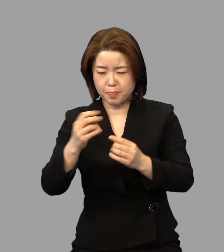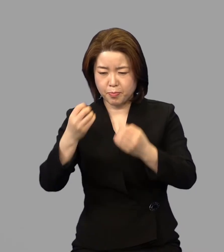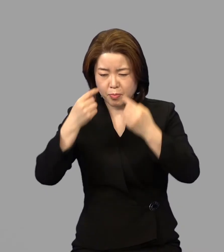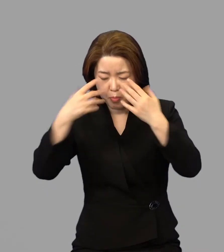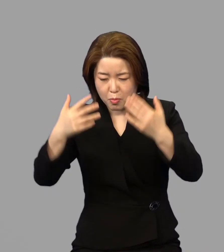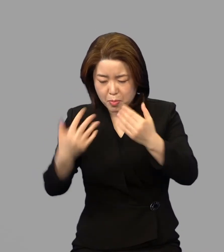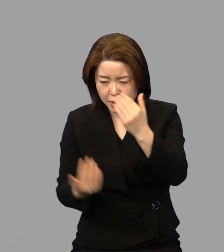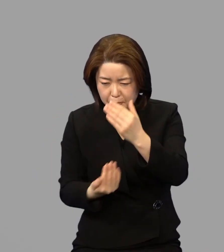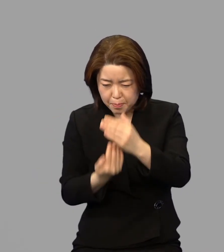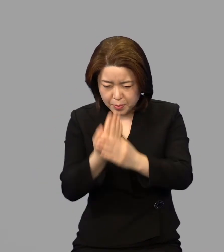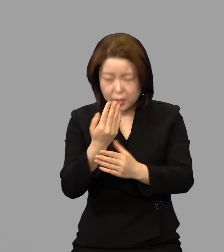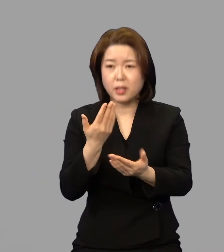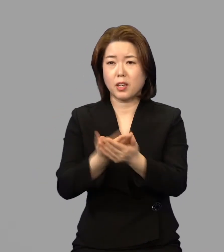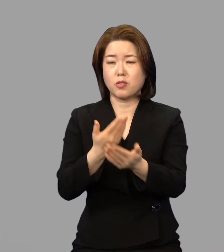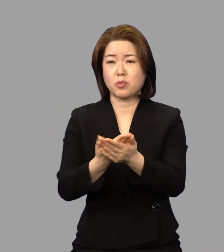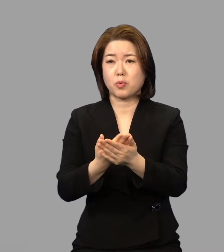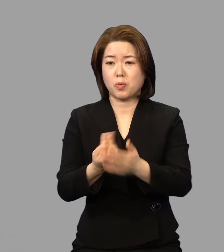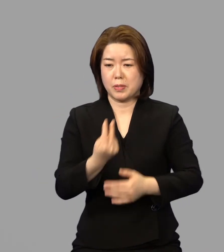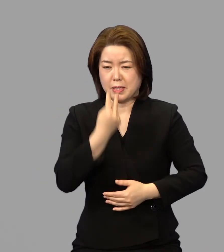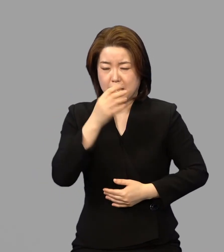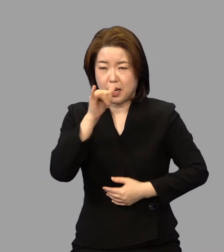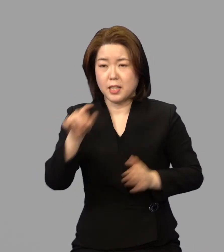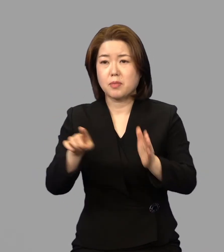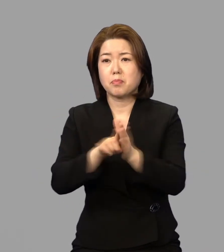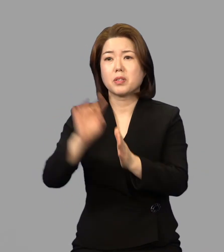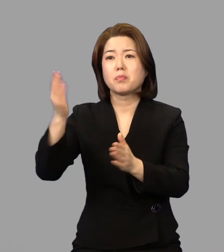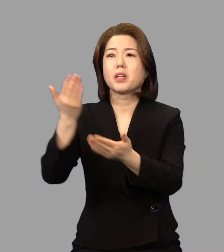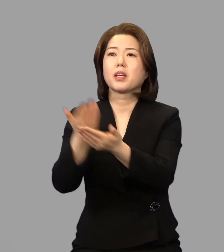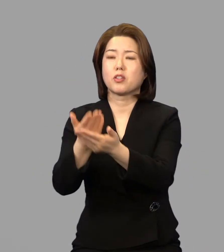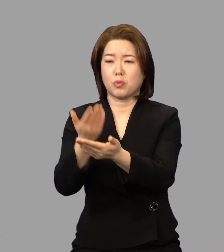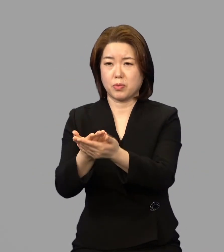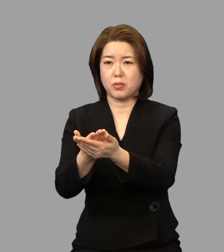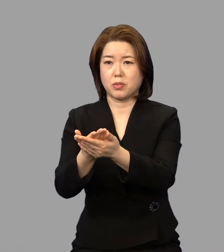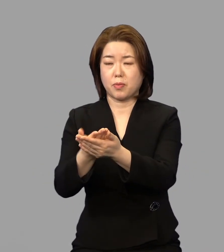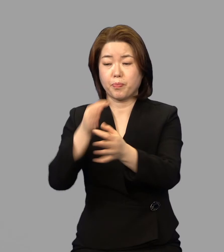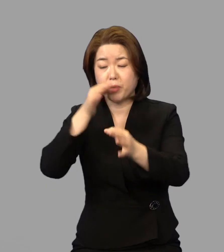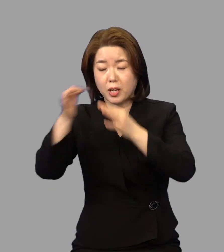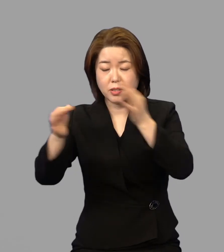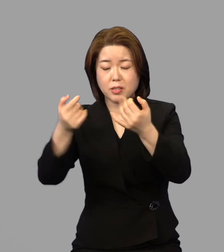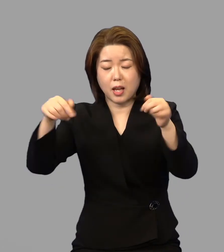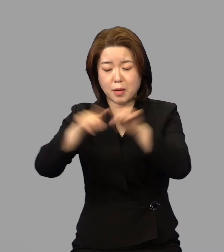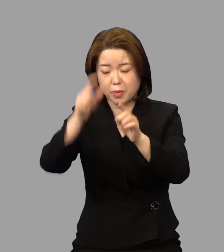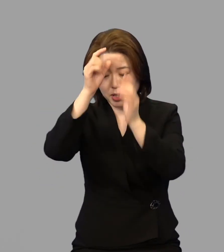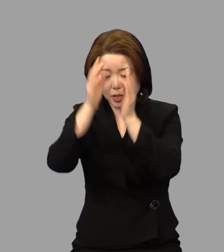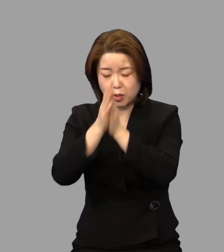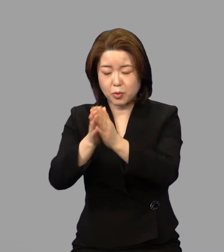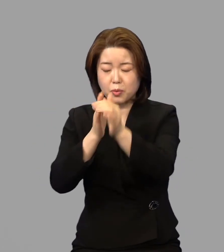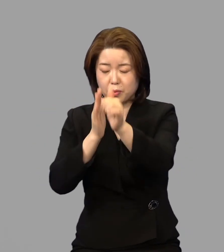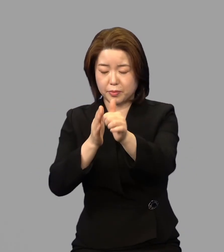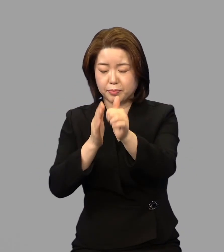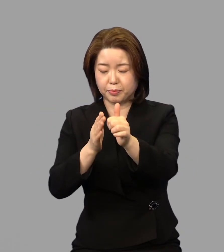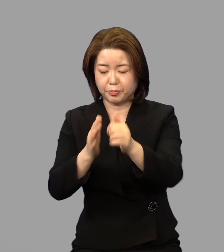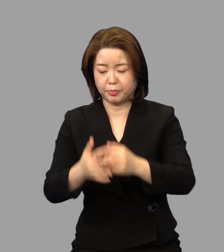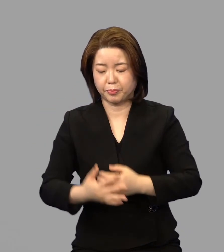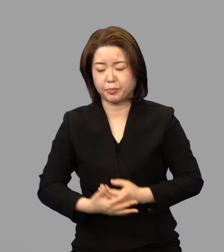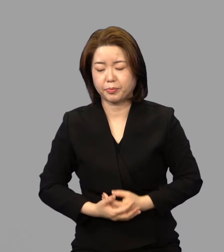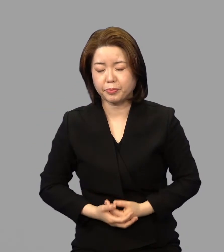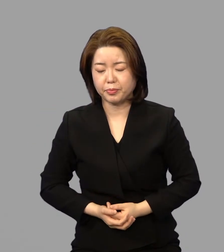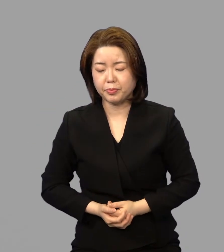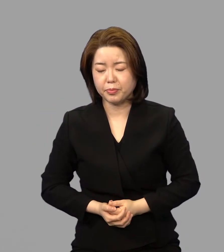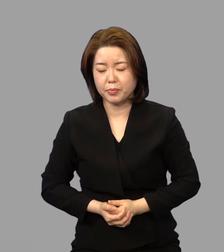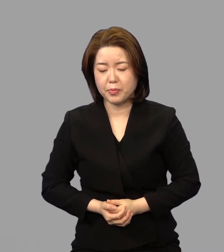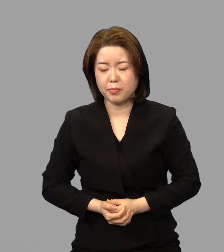소생되게 하시고 살아있는 믿음 되게 해 주옵소서. 통성으로 기도하겠습니다. 은혜와 사랑이 충만하신